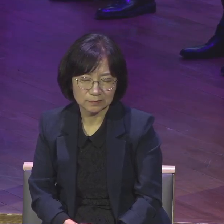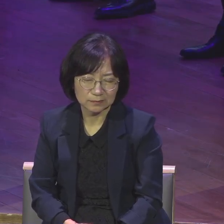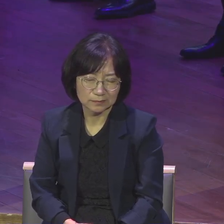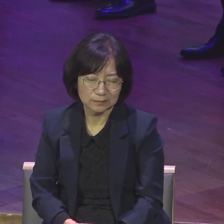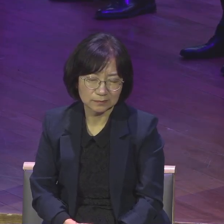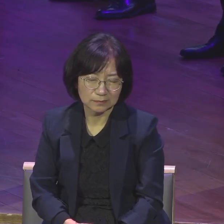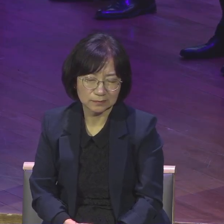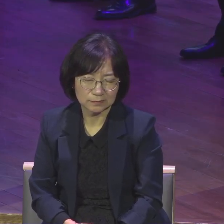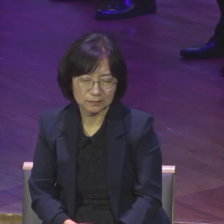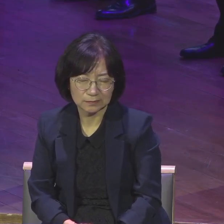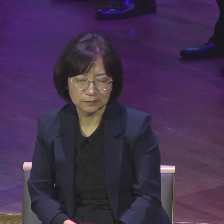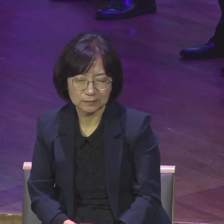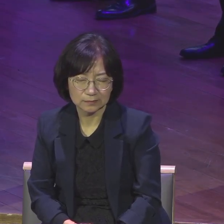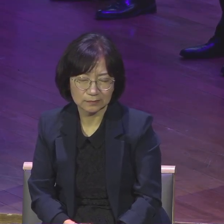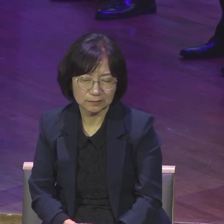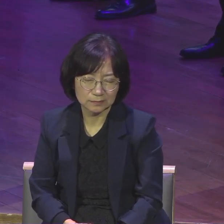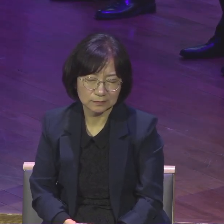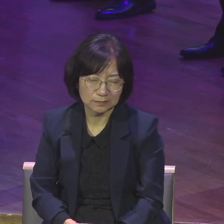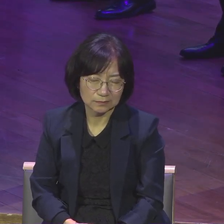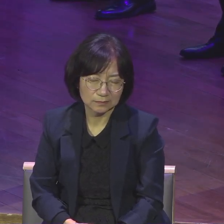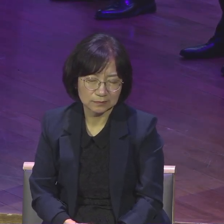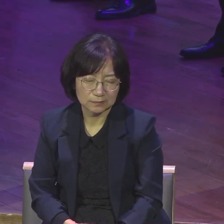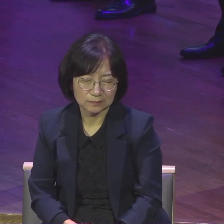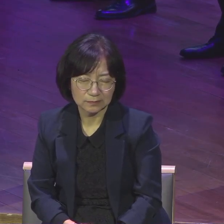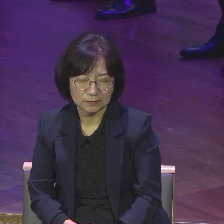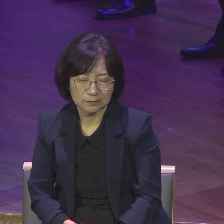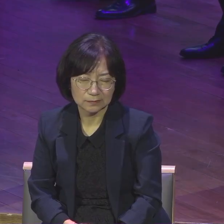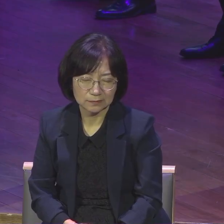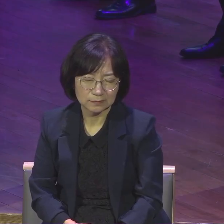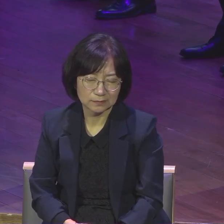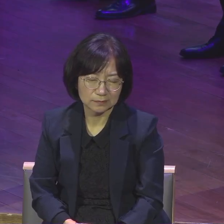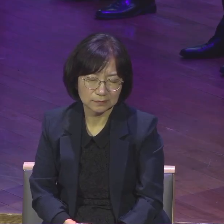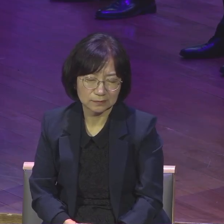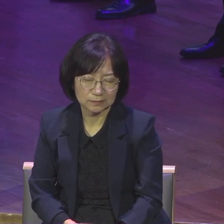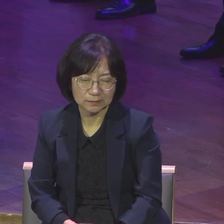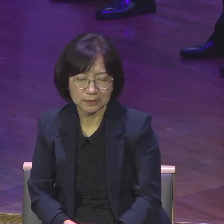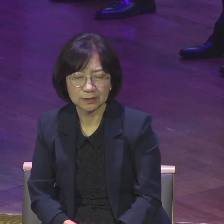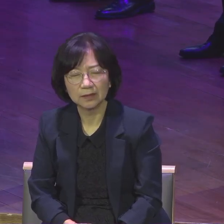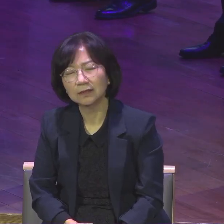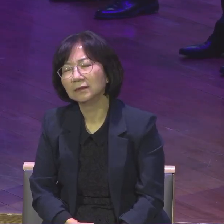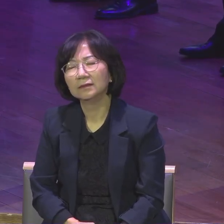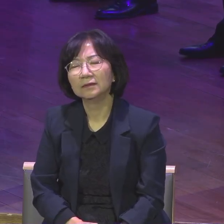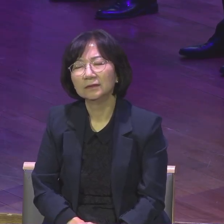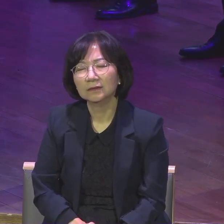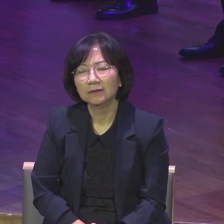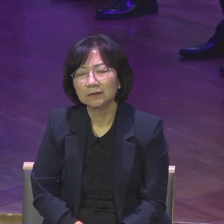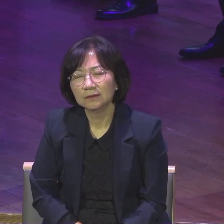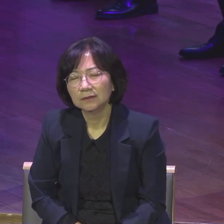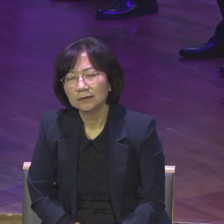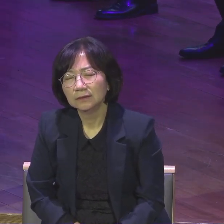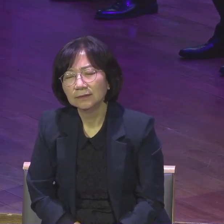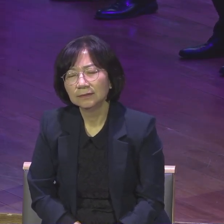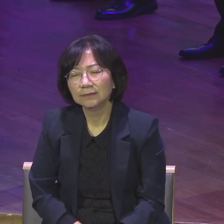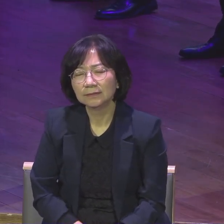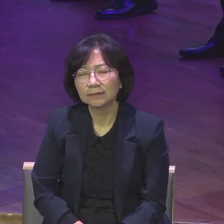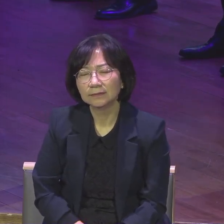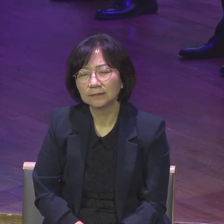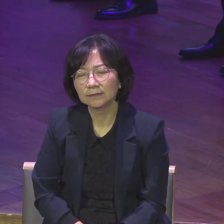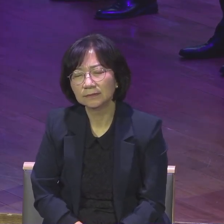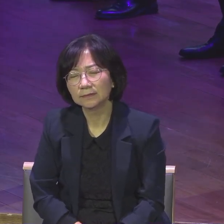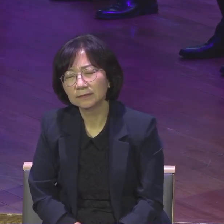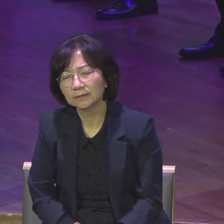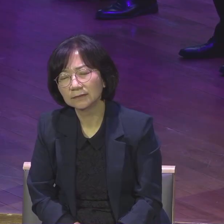마음 회복시켜 주시옵소서. 하나님만을 예배할 때 우리의 모든 것을 기다리시 하시고 하나님께서 알게